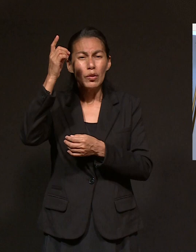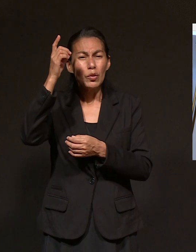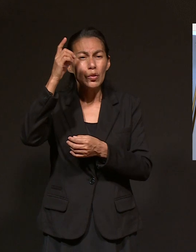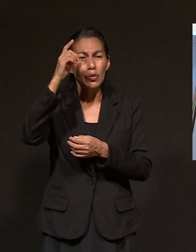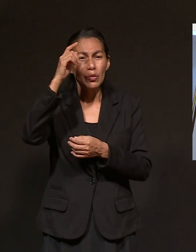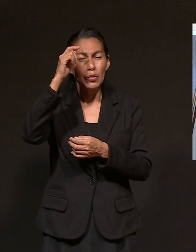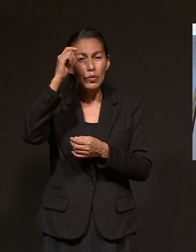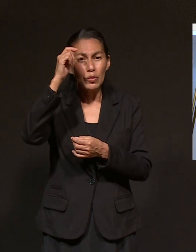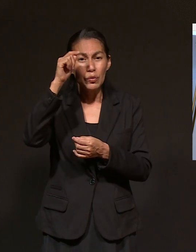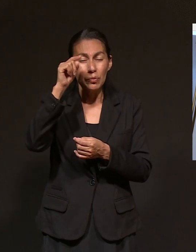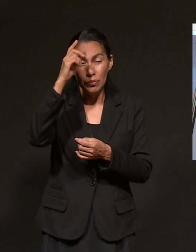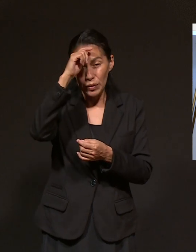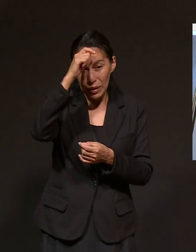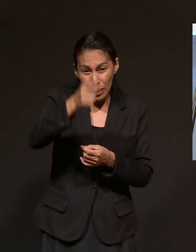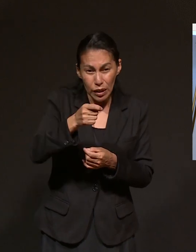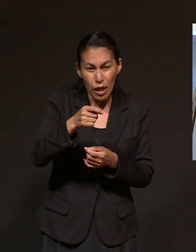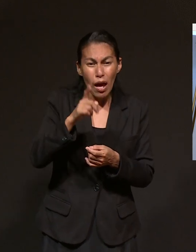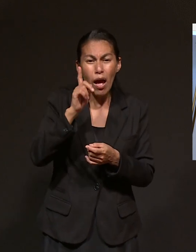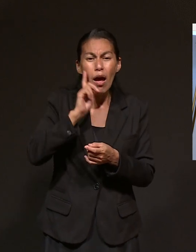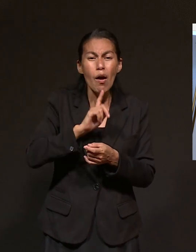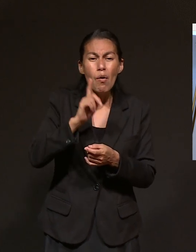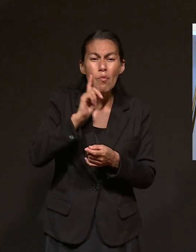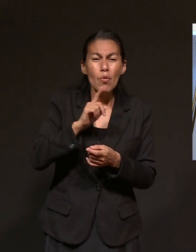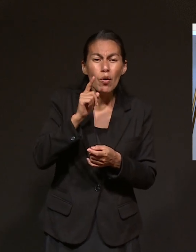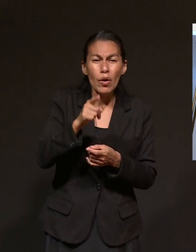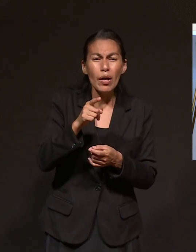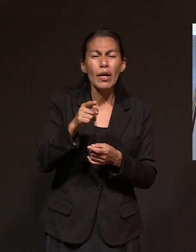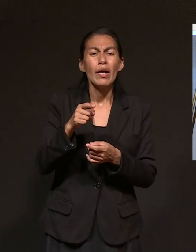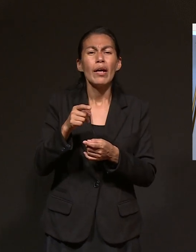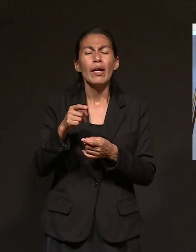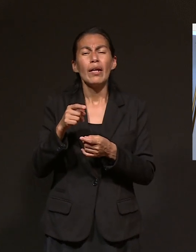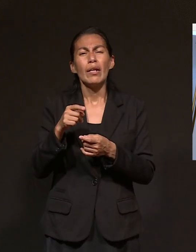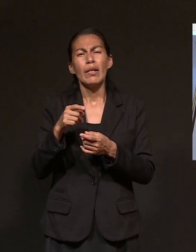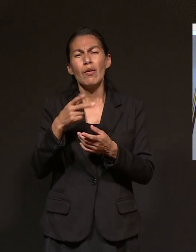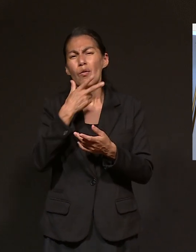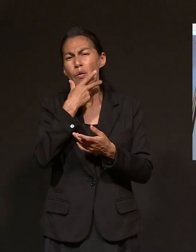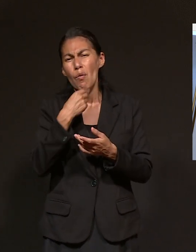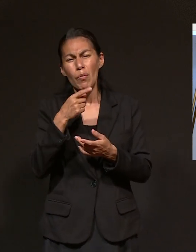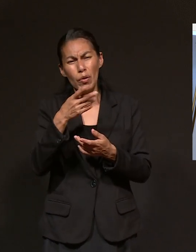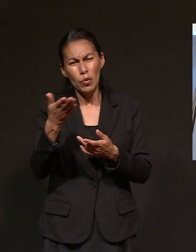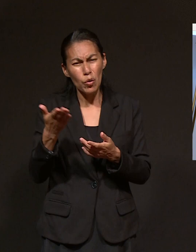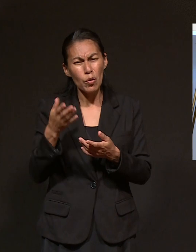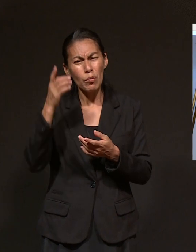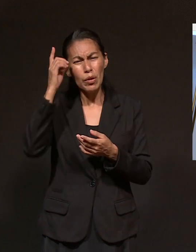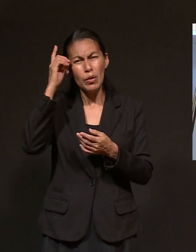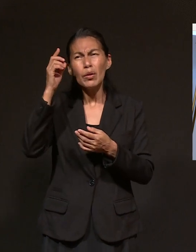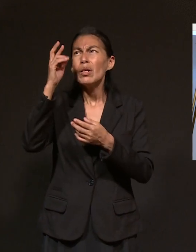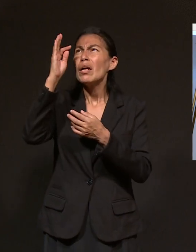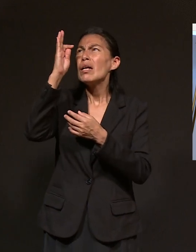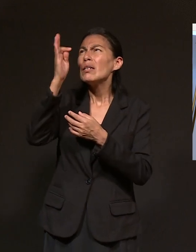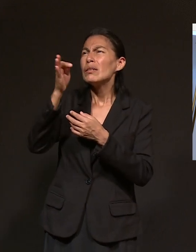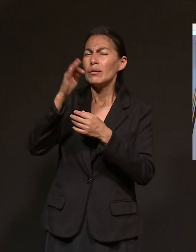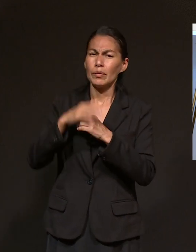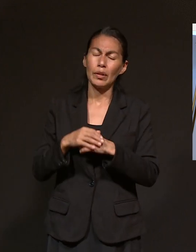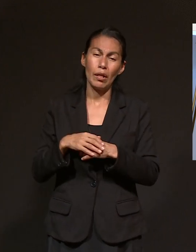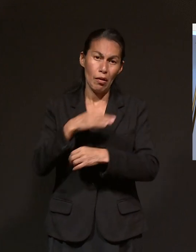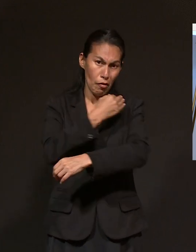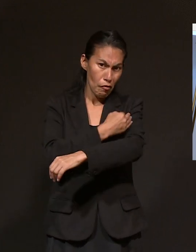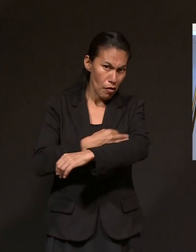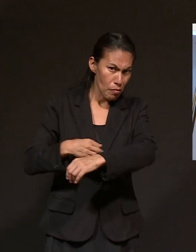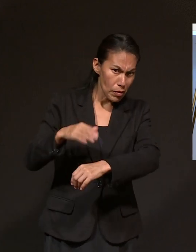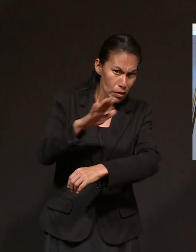Y el Espíritu Santo en su vida Para que sea transformada Vamos a orar por él Y por la familia